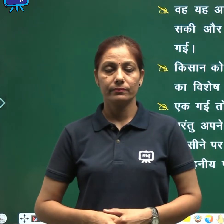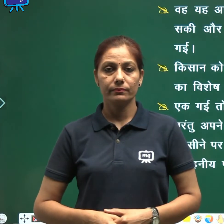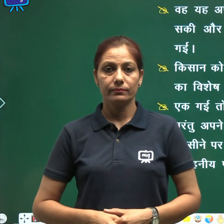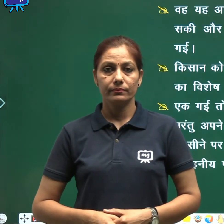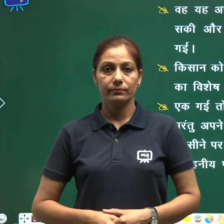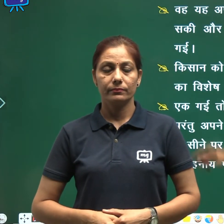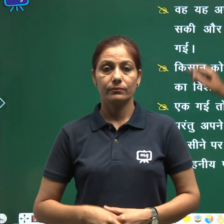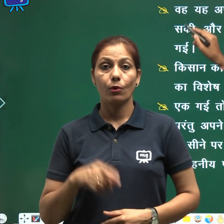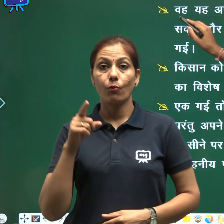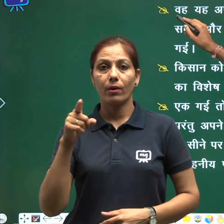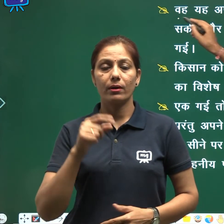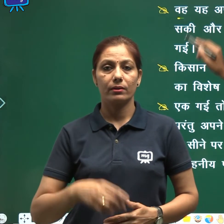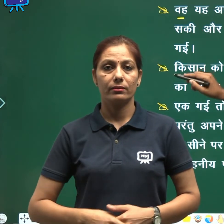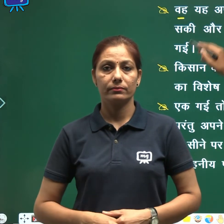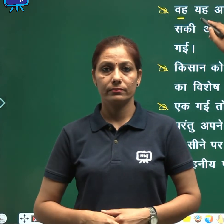वह